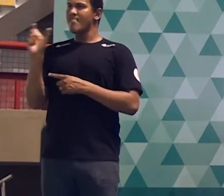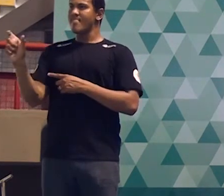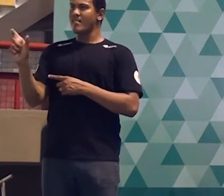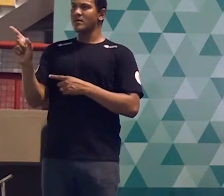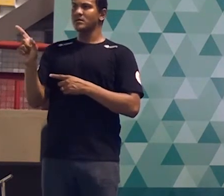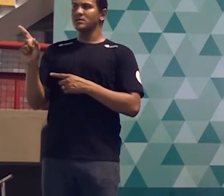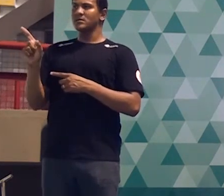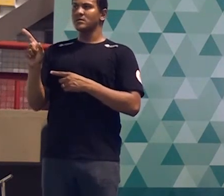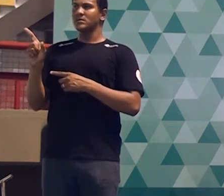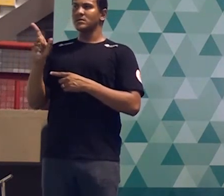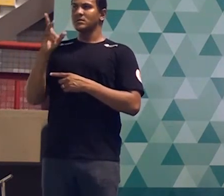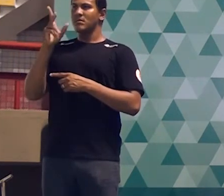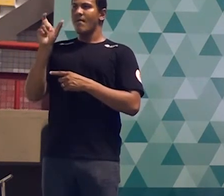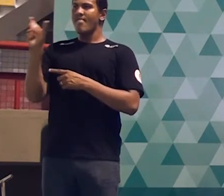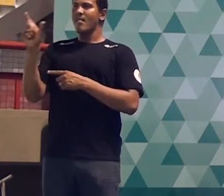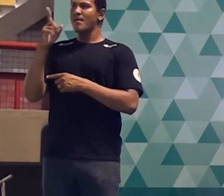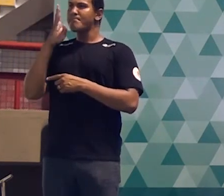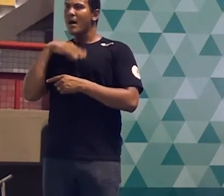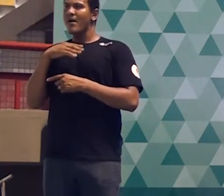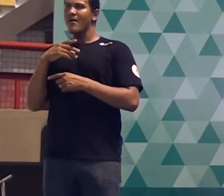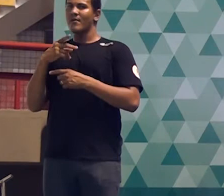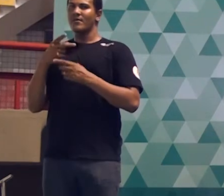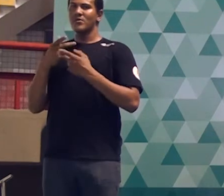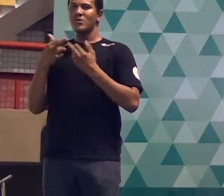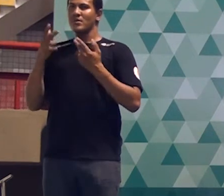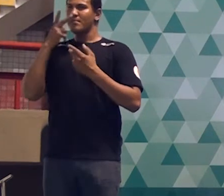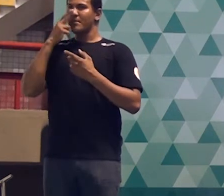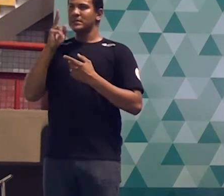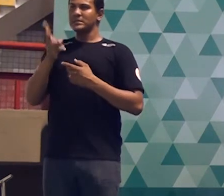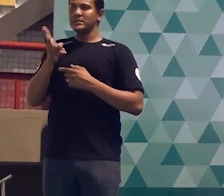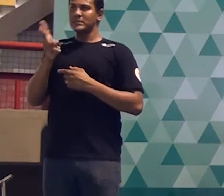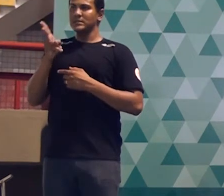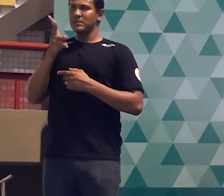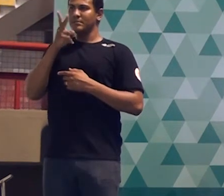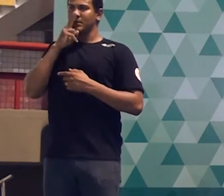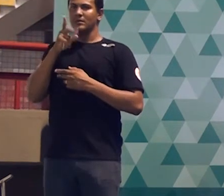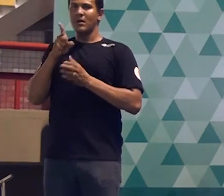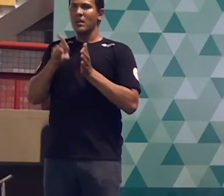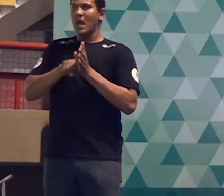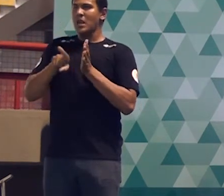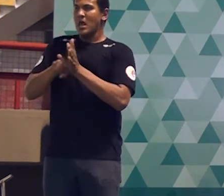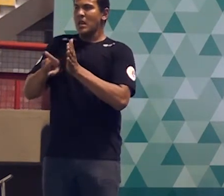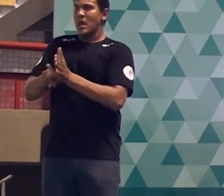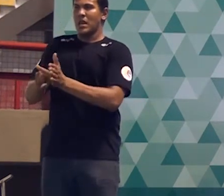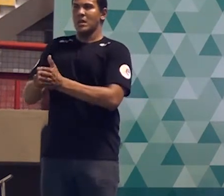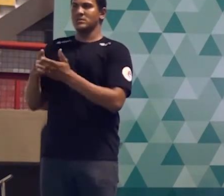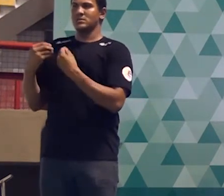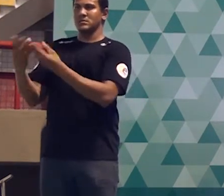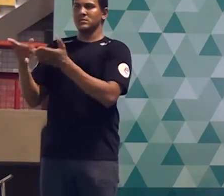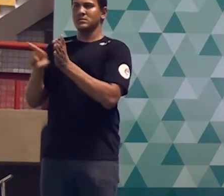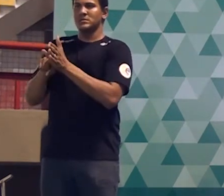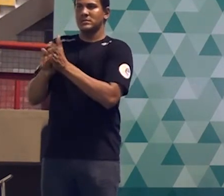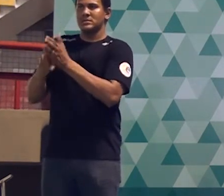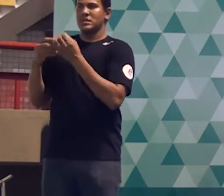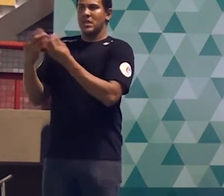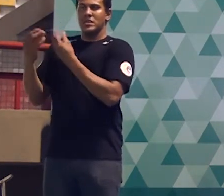que a gente mais maltrata. São as pessoas que levam os nossos coices, né? E esse